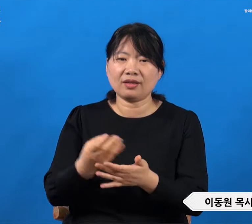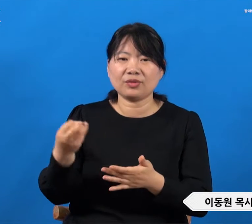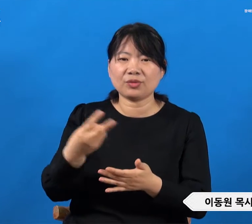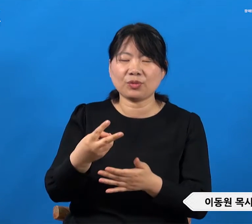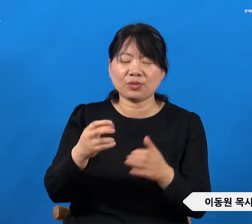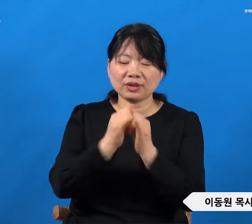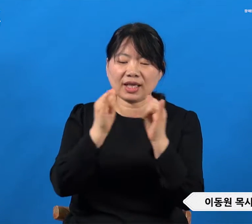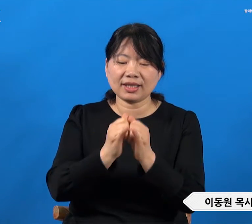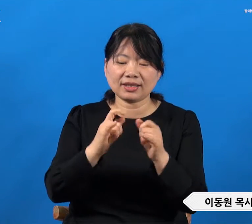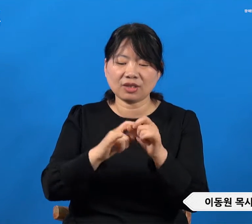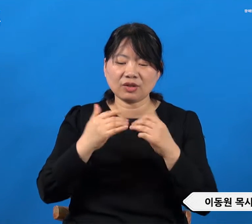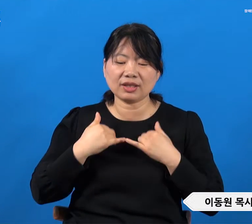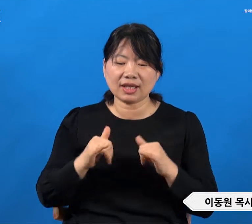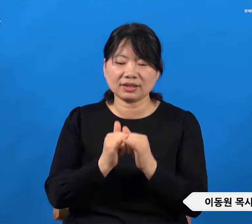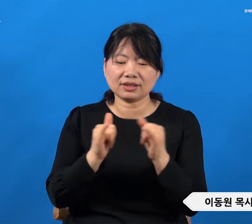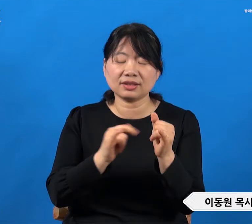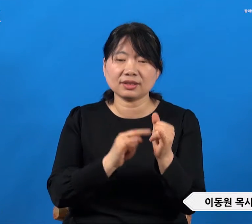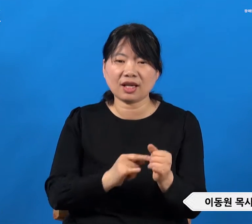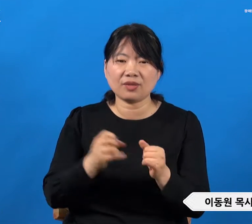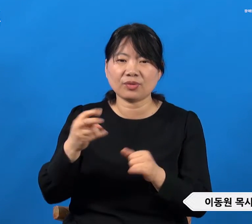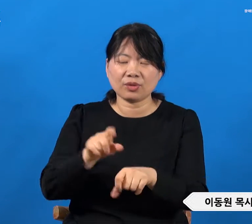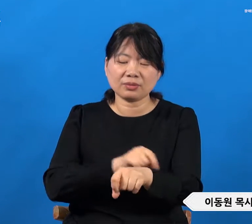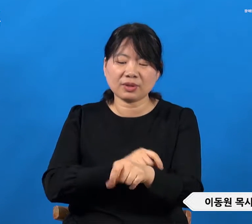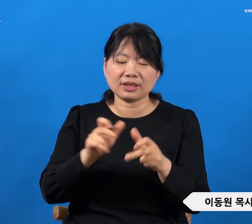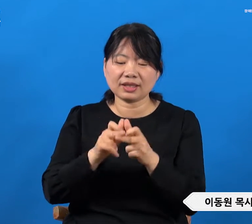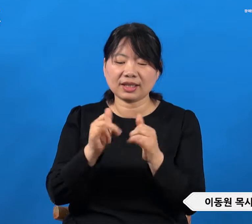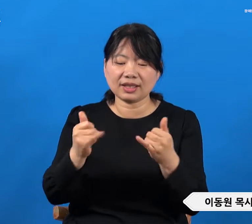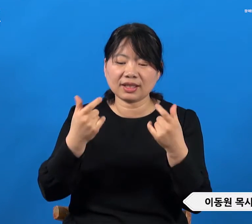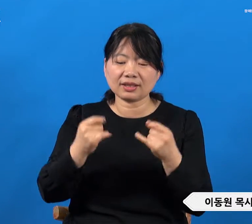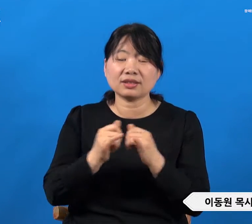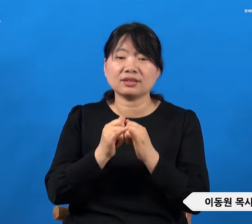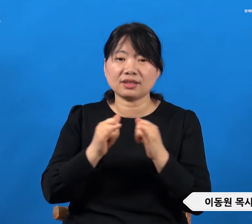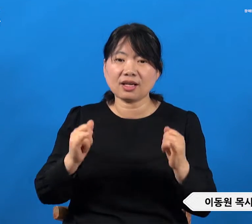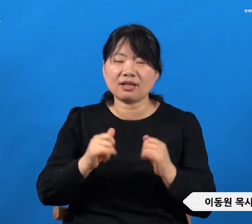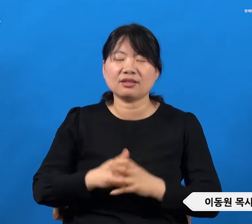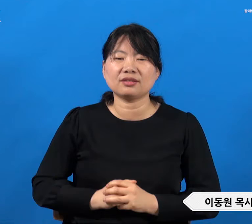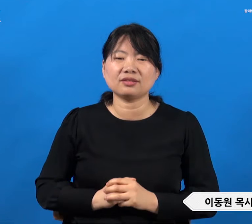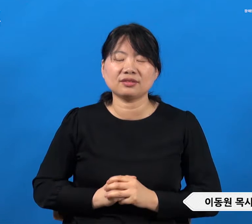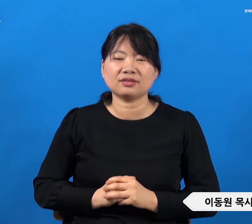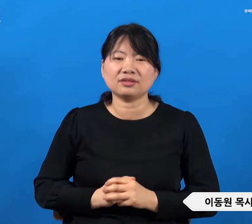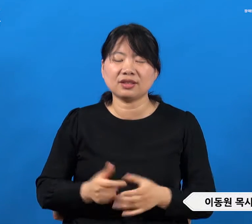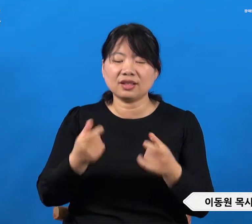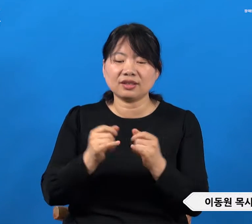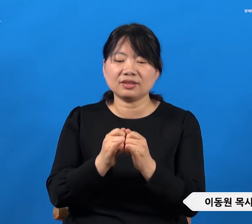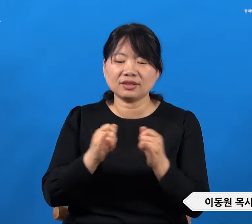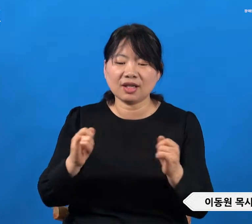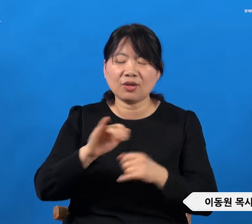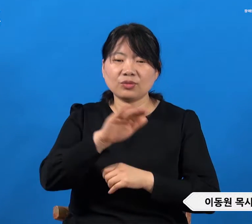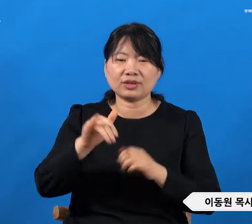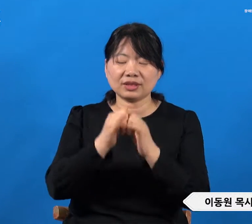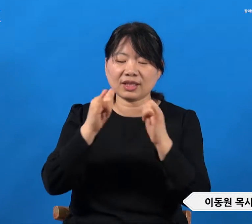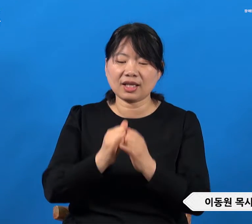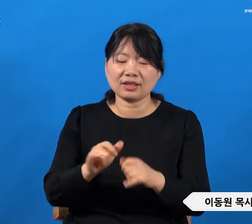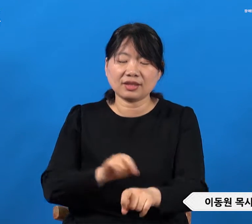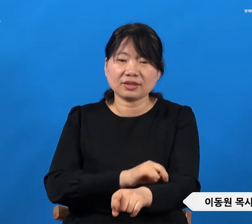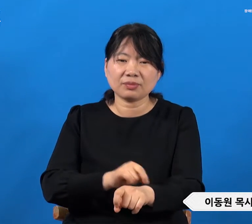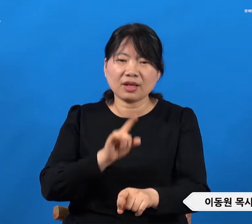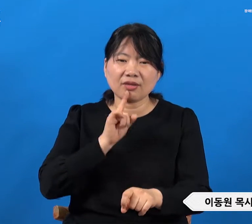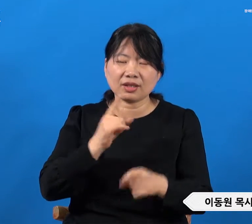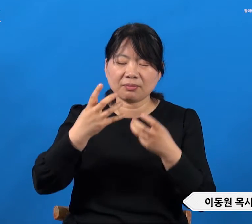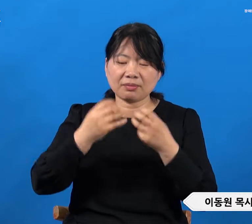그동안에 또한 사회적 약자들, 또 특별히 장애인 같은 사람들, 이런 분들은 우리 사회에서